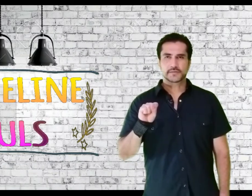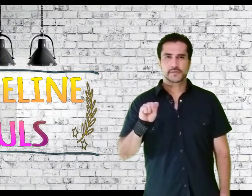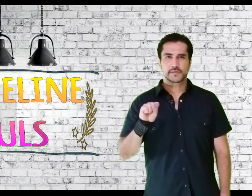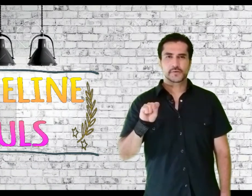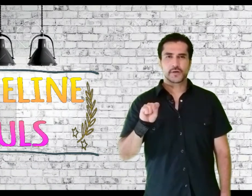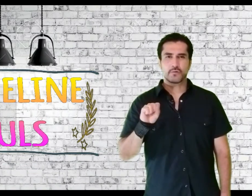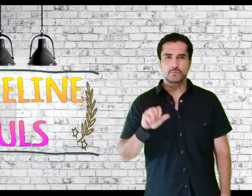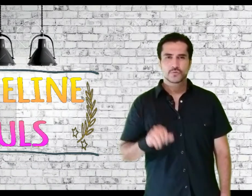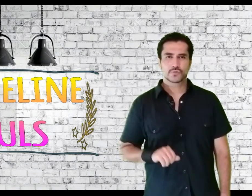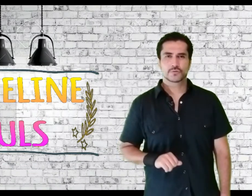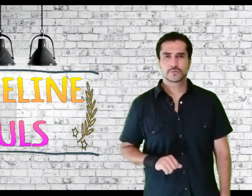Jacqueline Rawls.